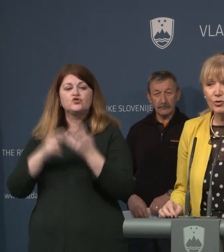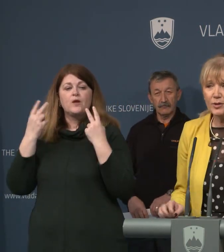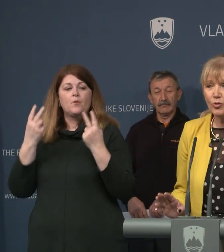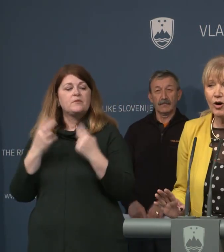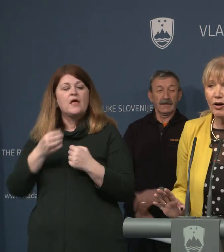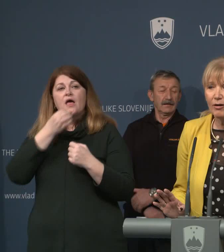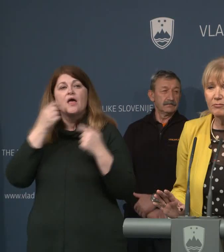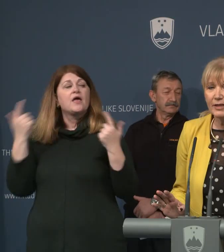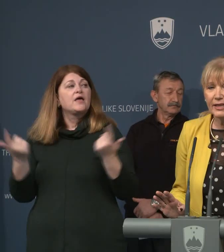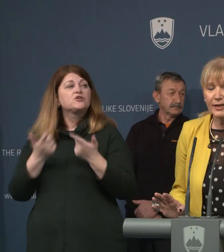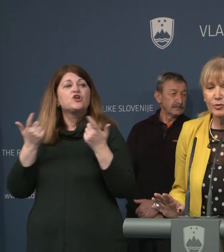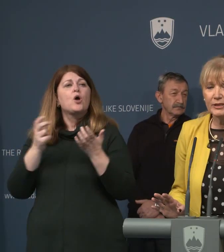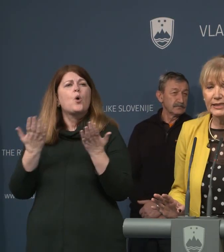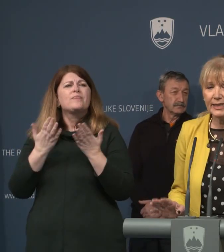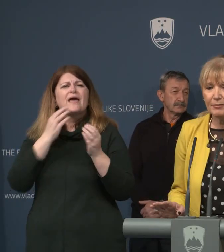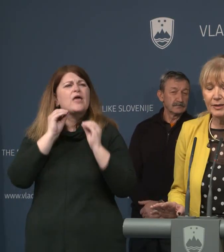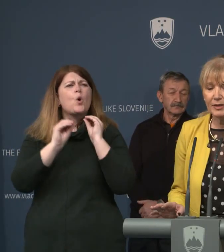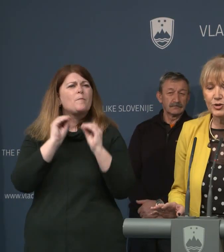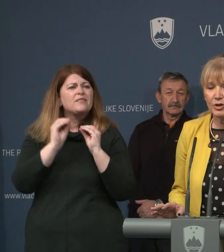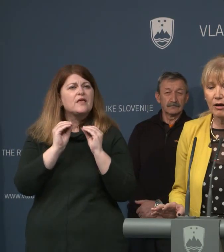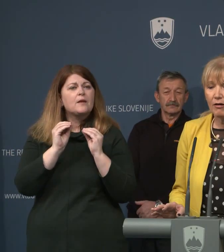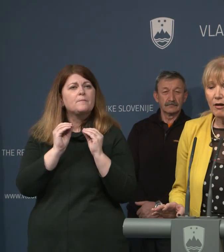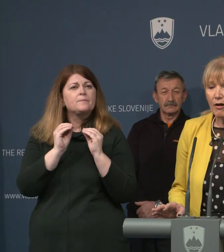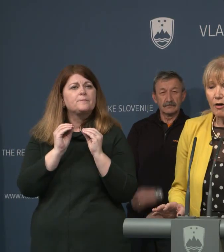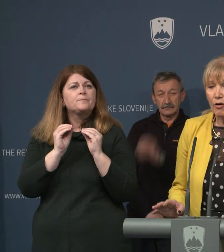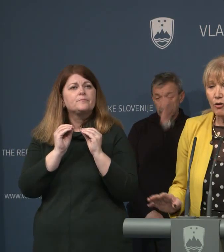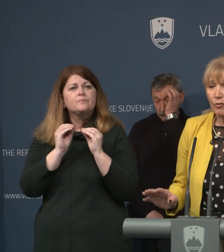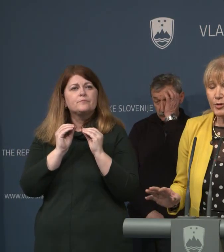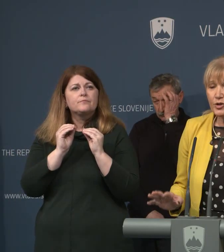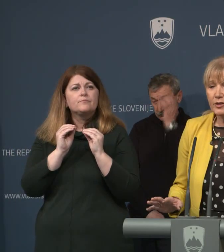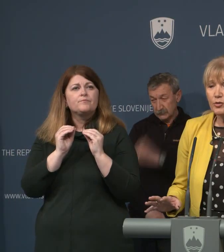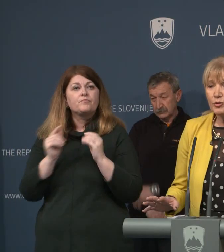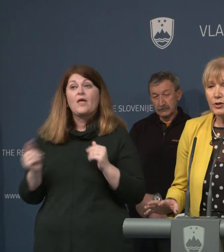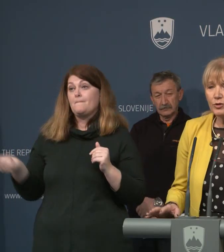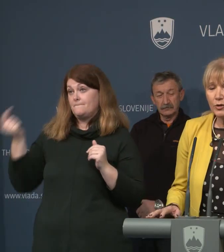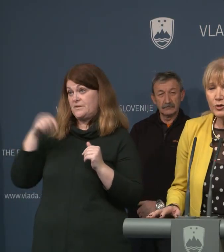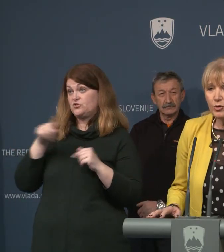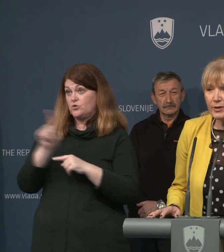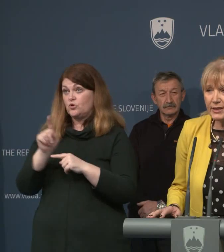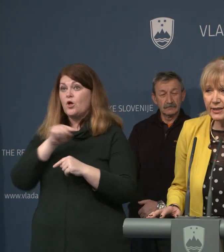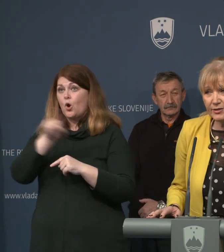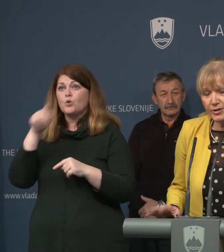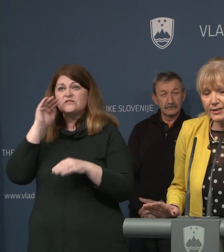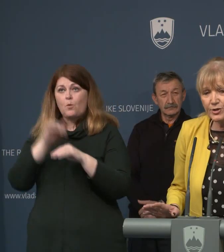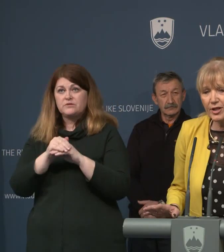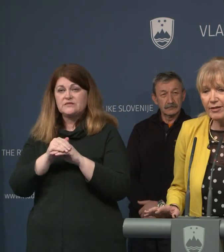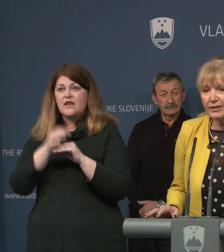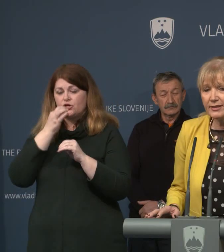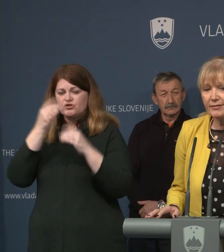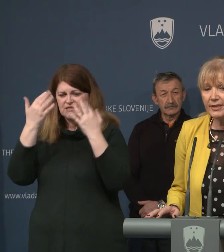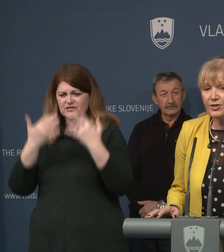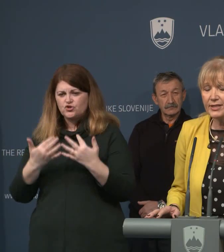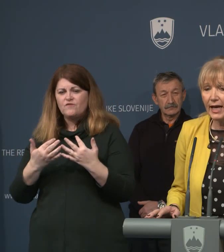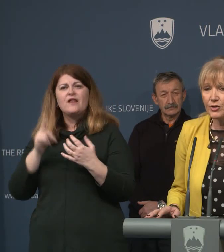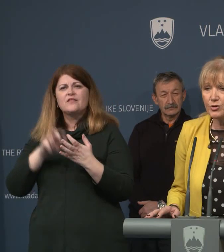Če lahko samo nekaj komentiram, namreč prišli smo do trenutka, kot ste opazili, če ste seštevali,